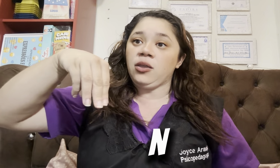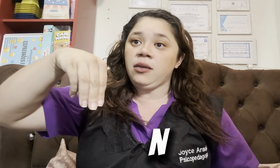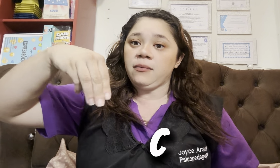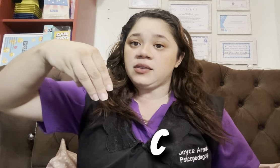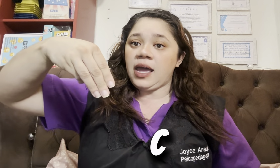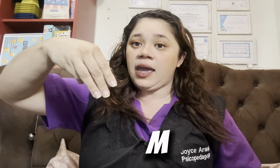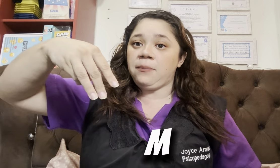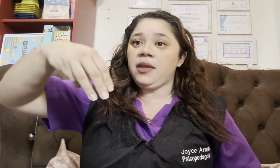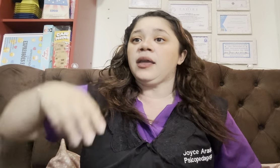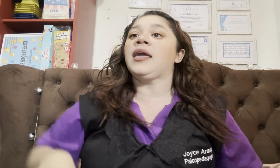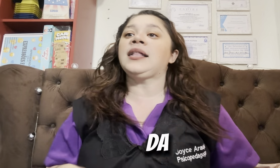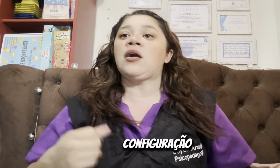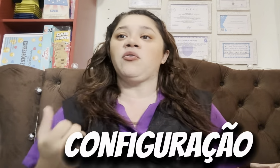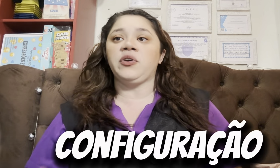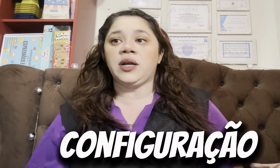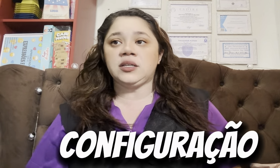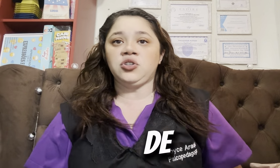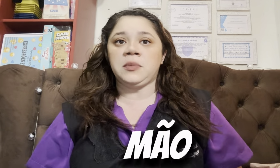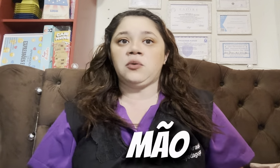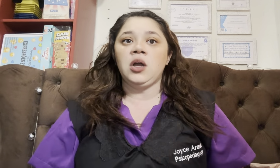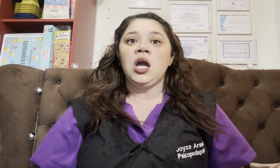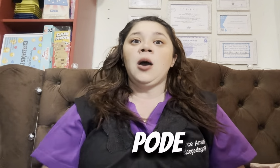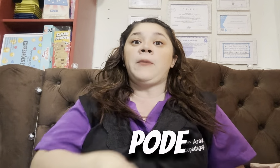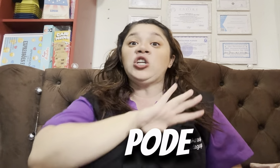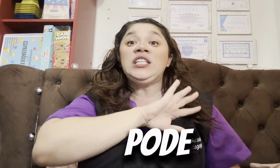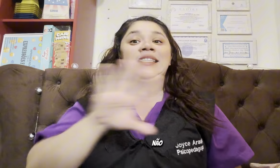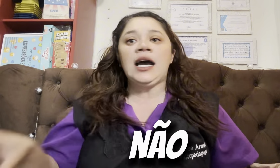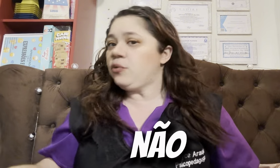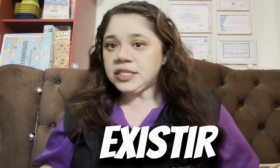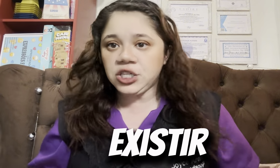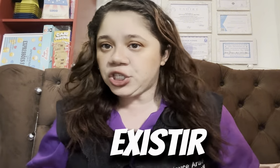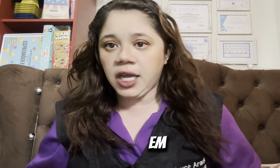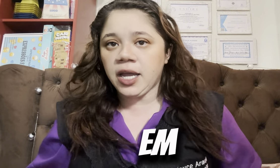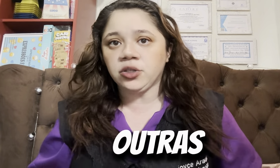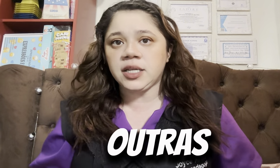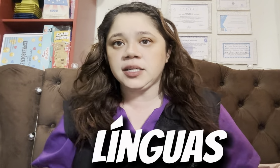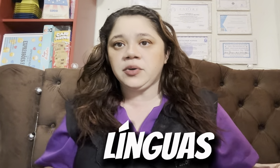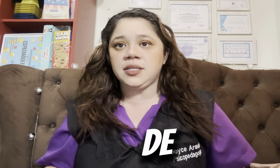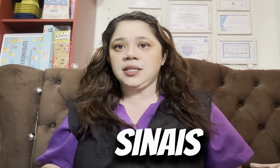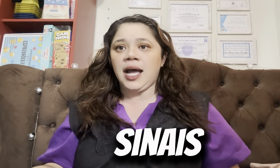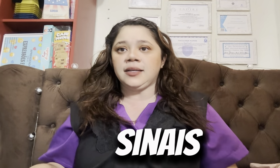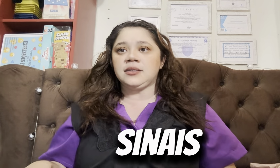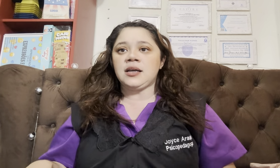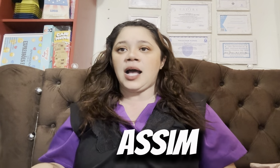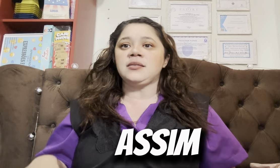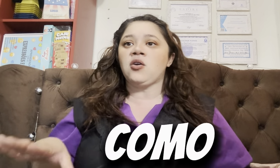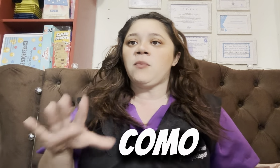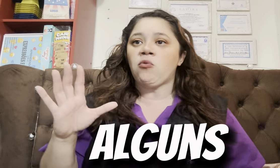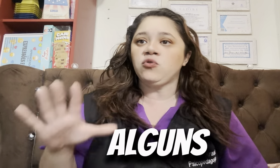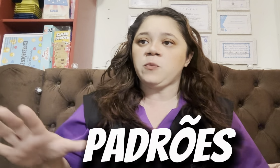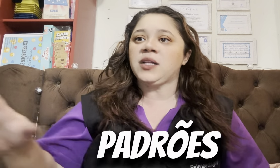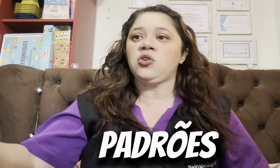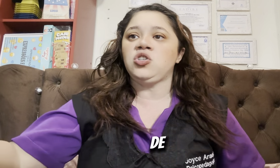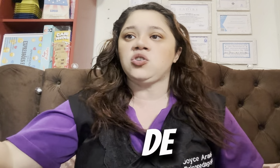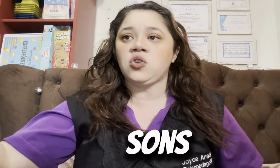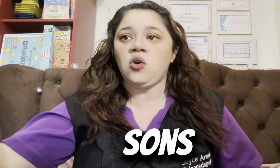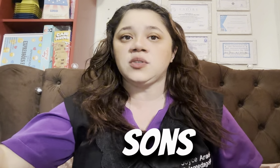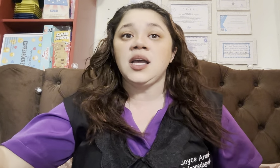CM, que é da configuração de mão, pode não existir em outras línguas de sinais, assim como alguns padrões de sons